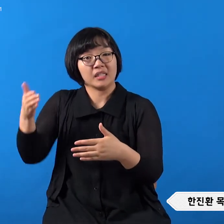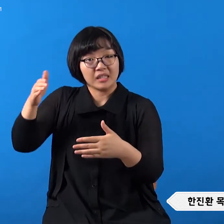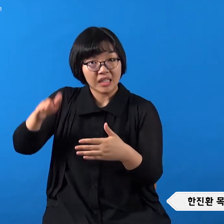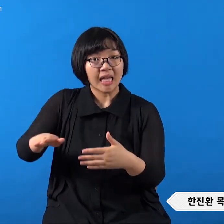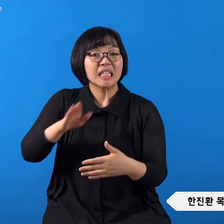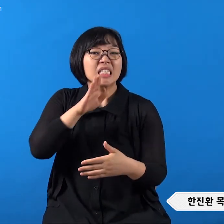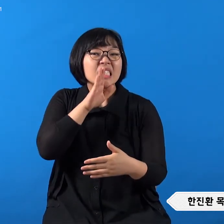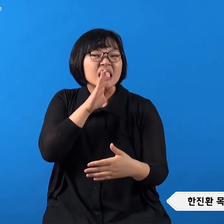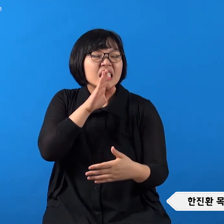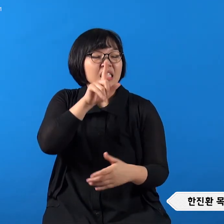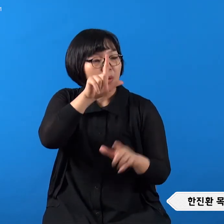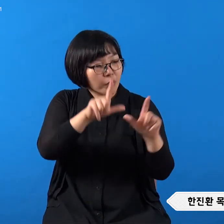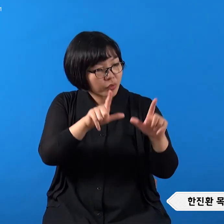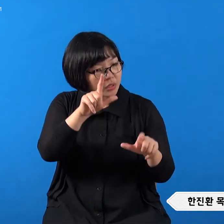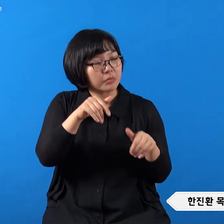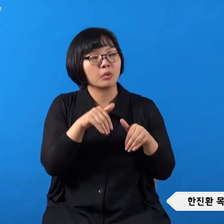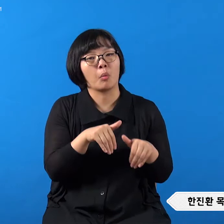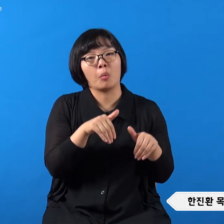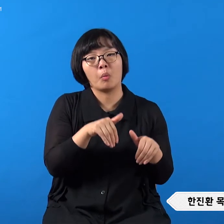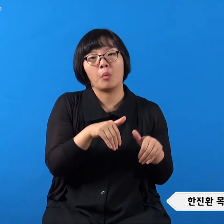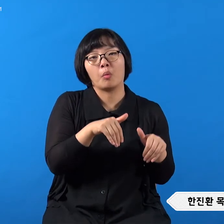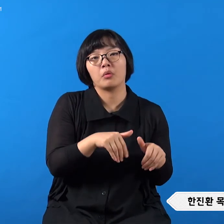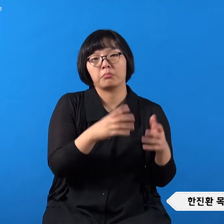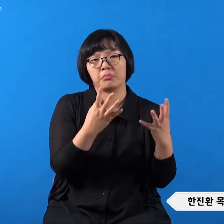종이 되어 있을 수가 많습니다.